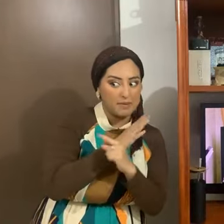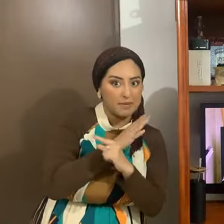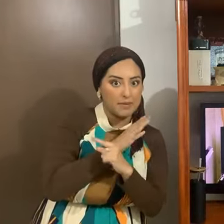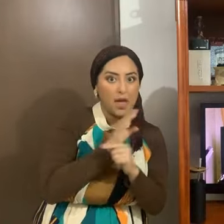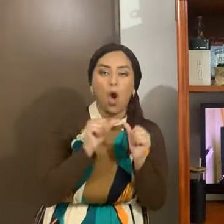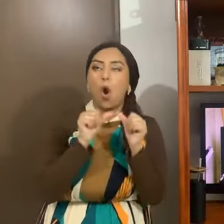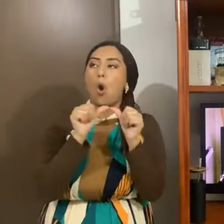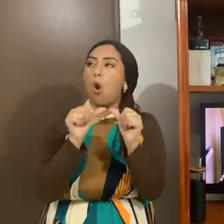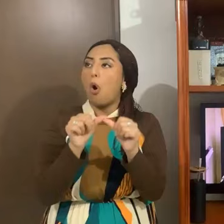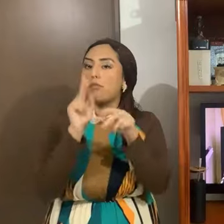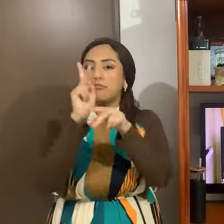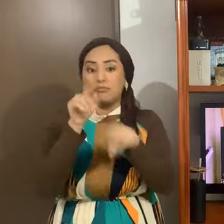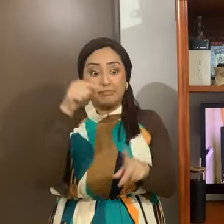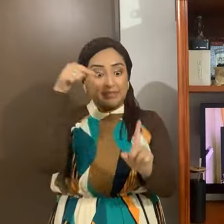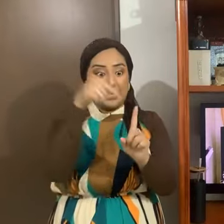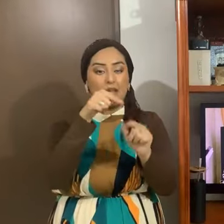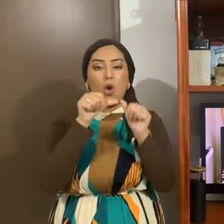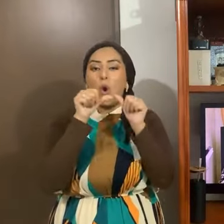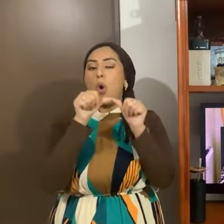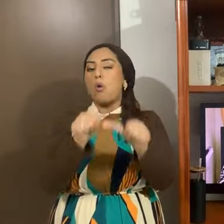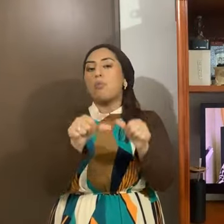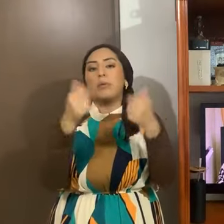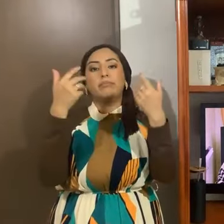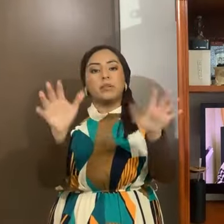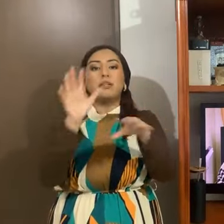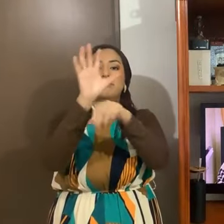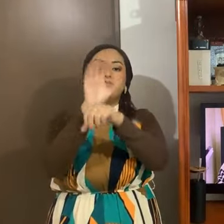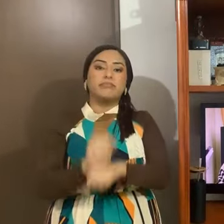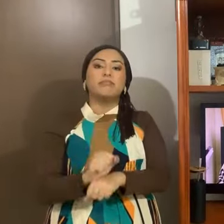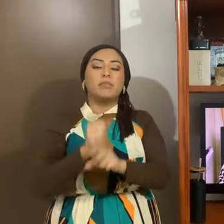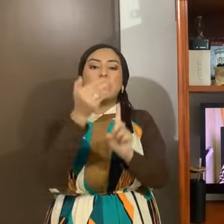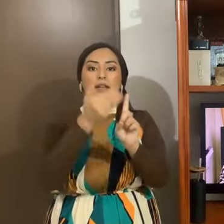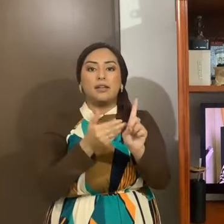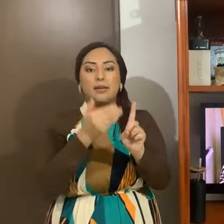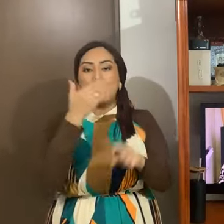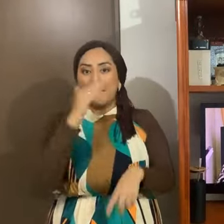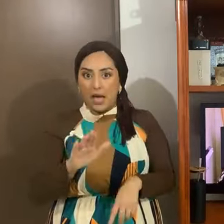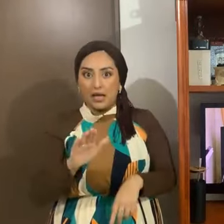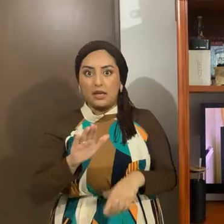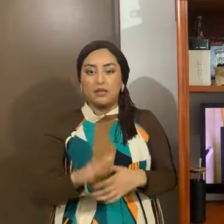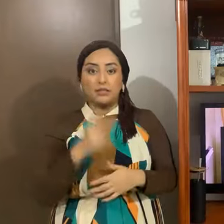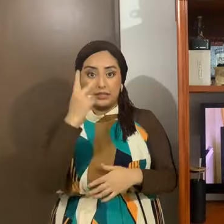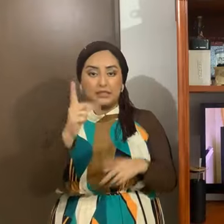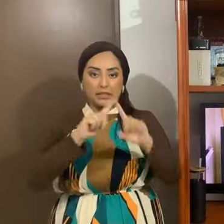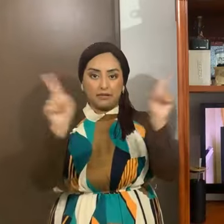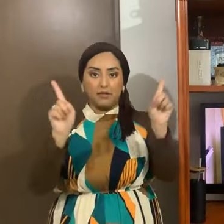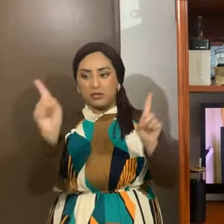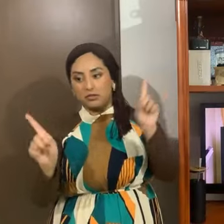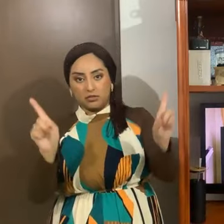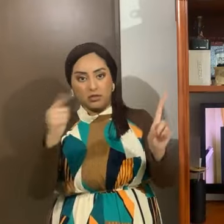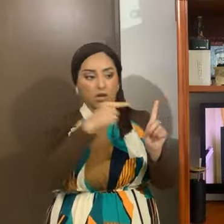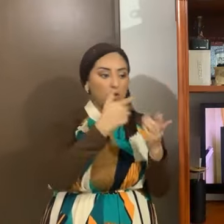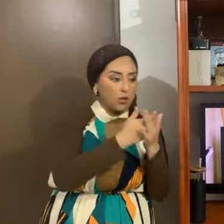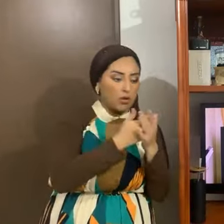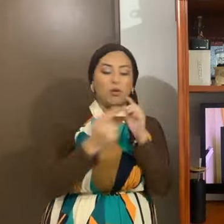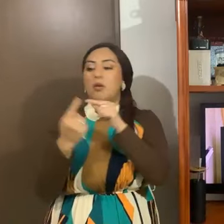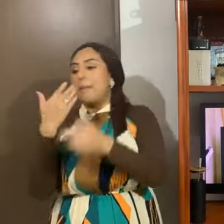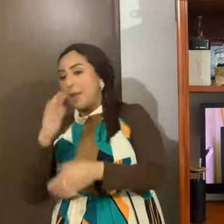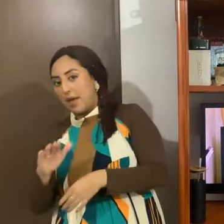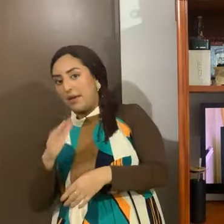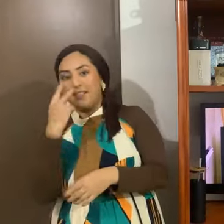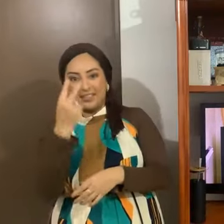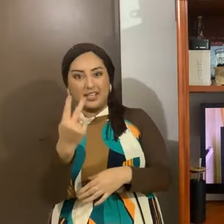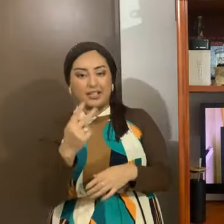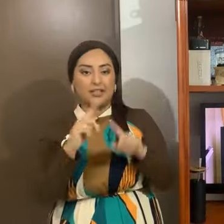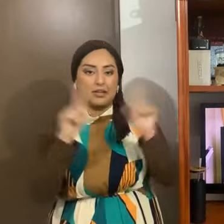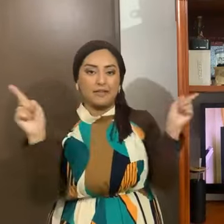con las amistades, empieza a desarrollar ese mal hábito. Entonces, a ver, vamos a hacer una pausa hasta aquí, porque